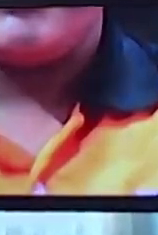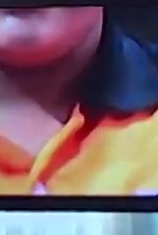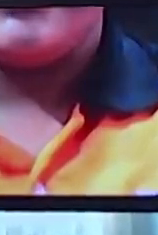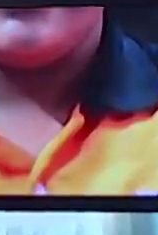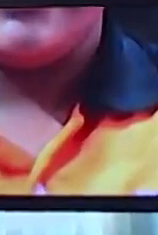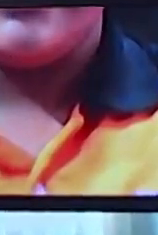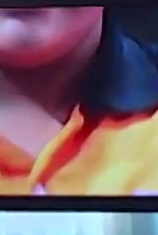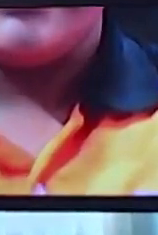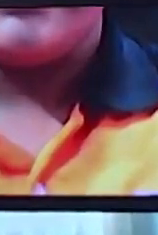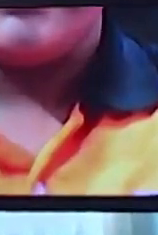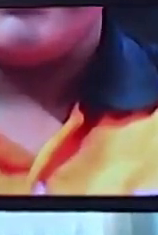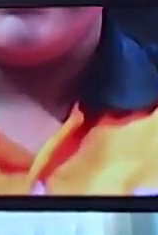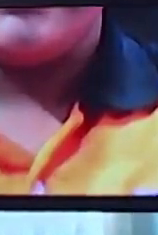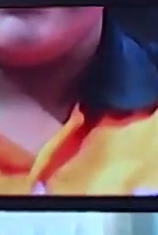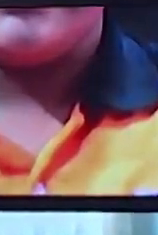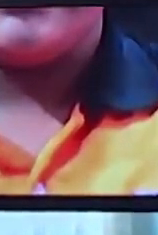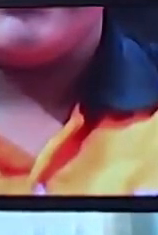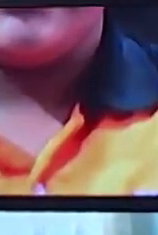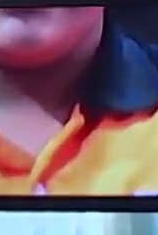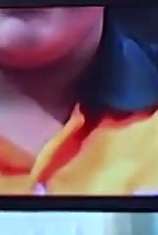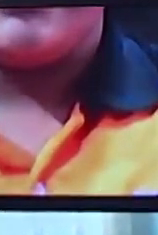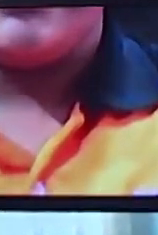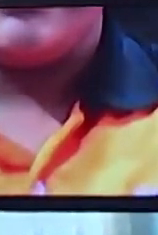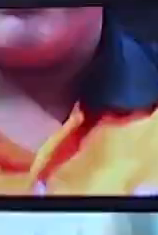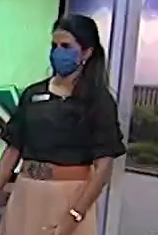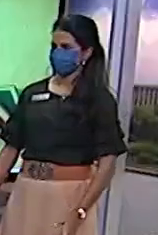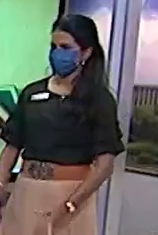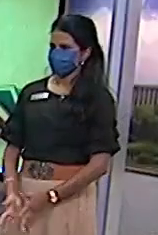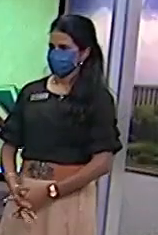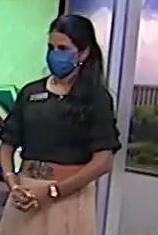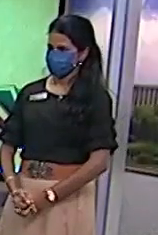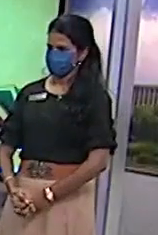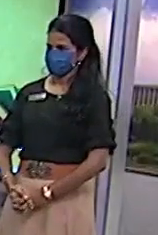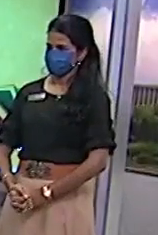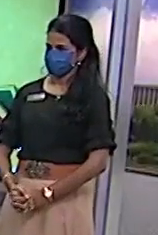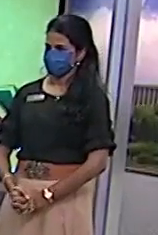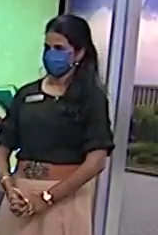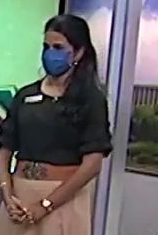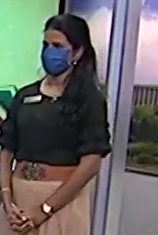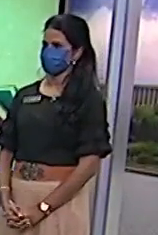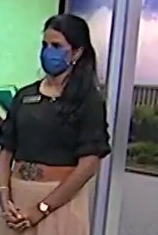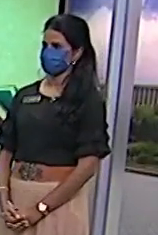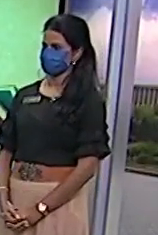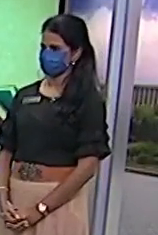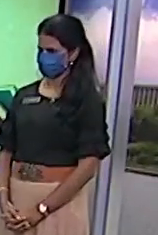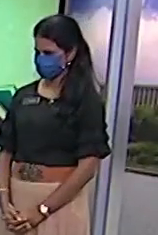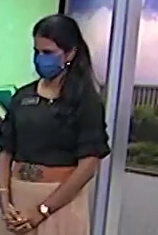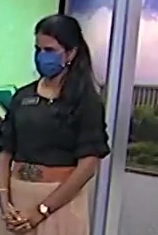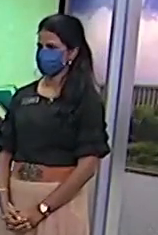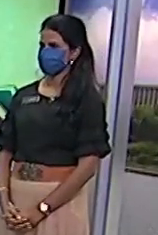mata pelajaran pendidikan moral. Baik, cikgu. Tadi kita dah cerita tentang punca-punca ataupun mungkin kita